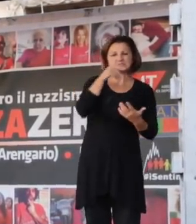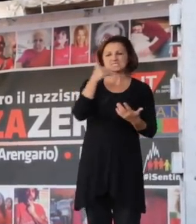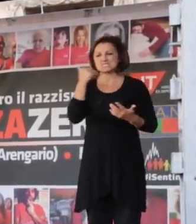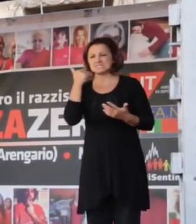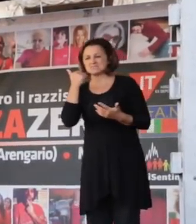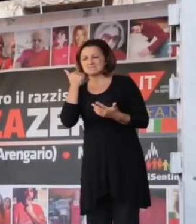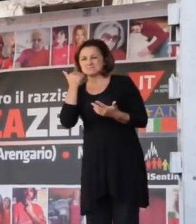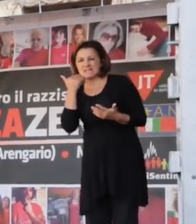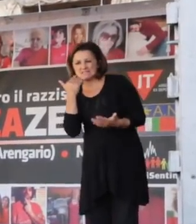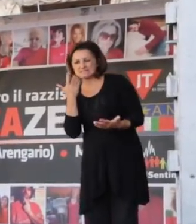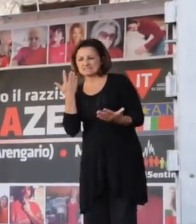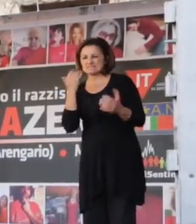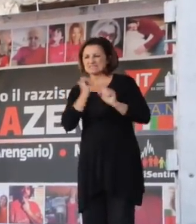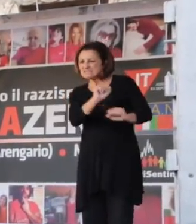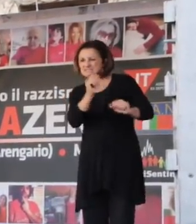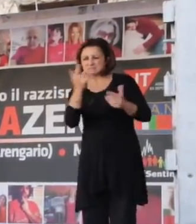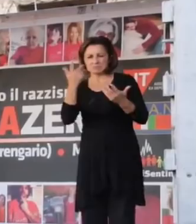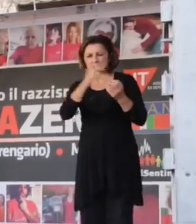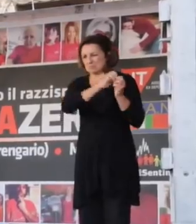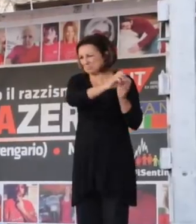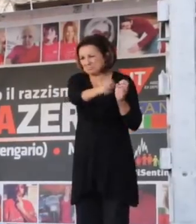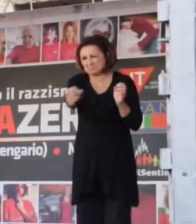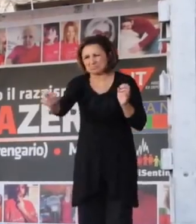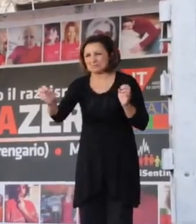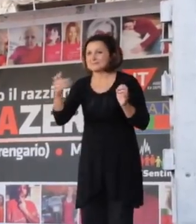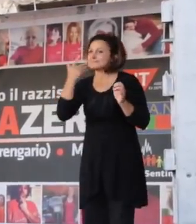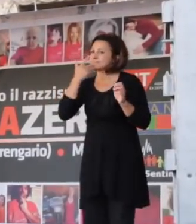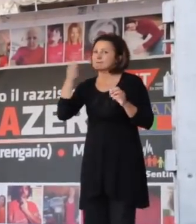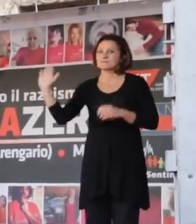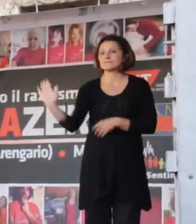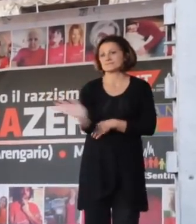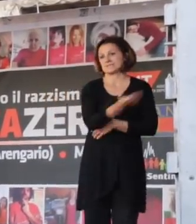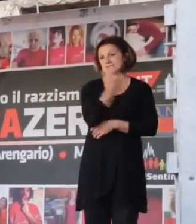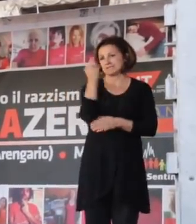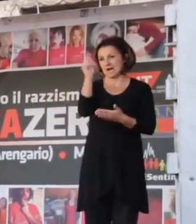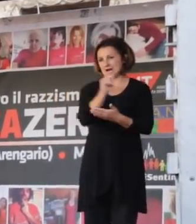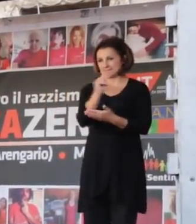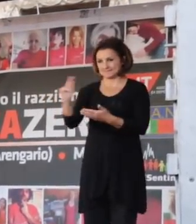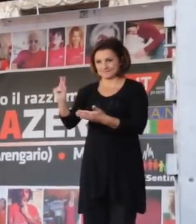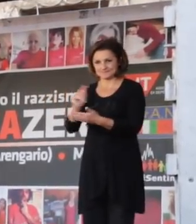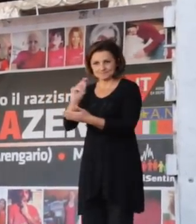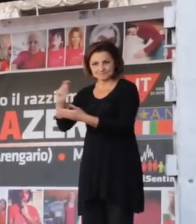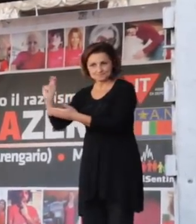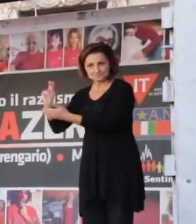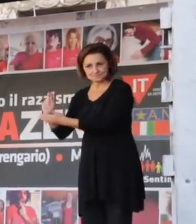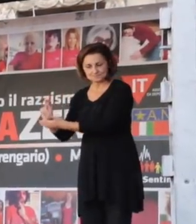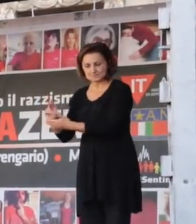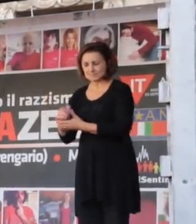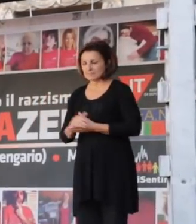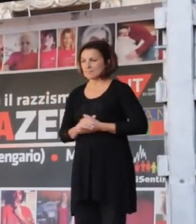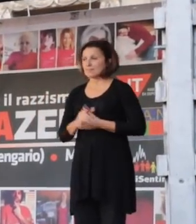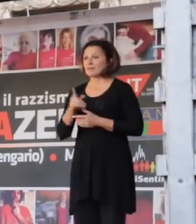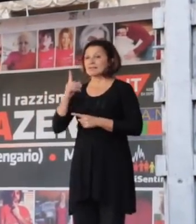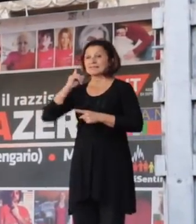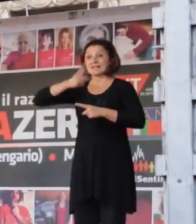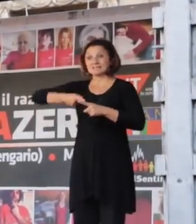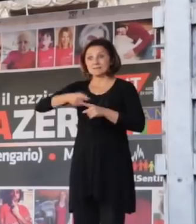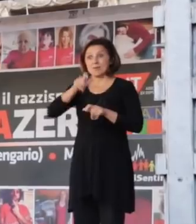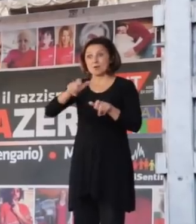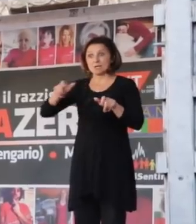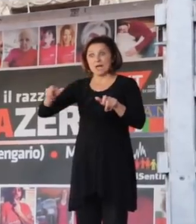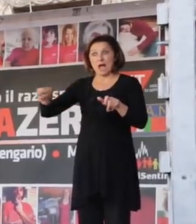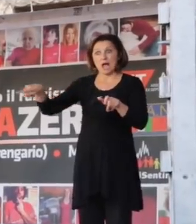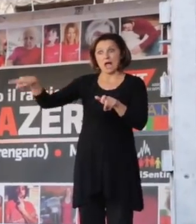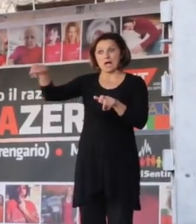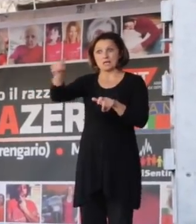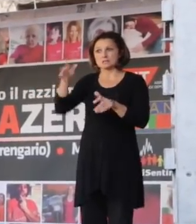sentito tanti esempi, la testimonianza concreta, individuale e collettiva degli effetti